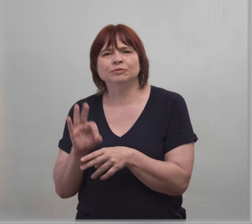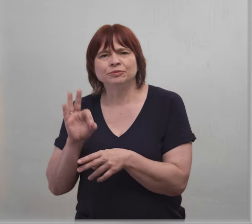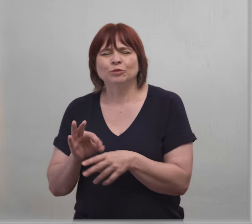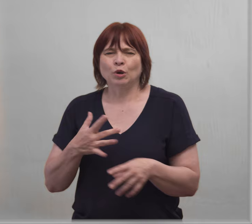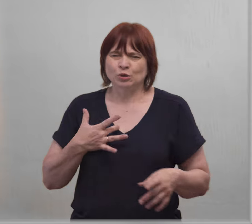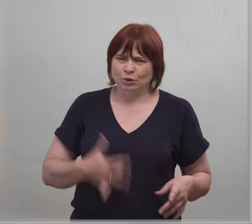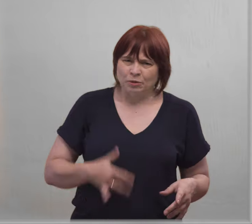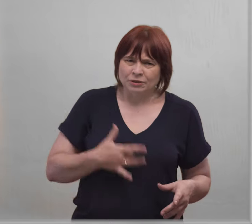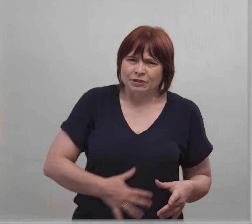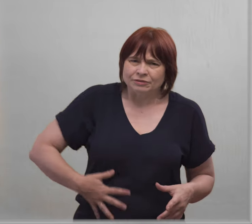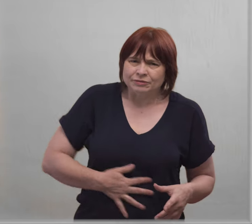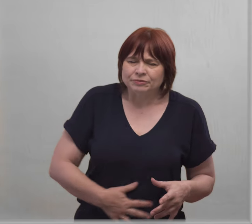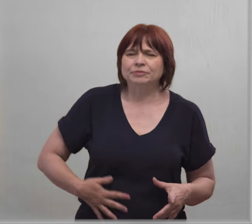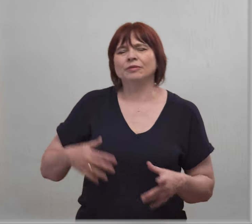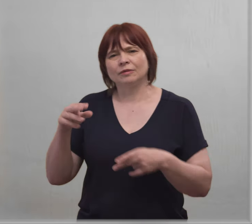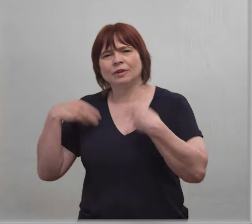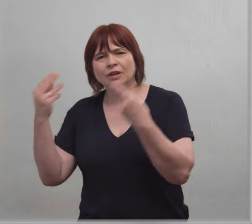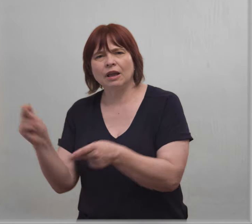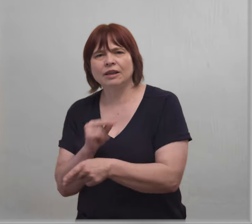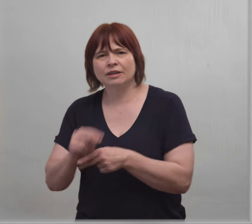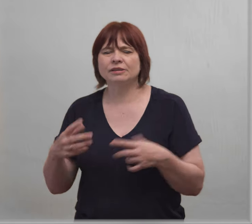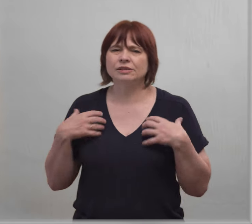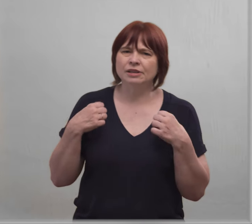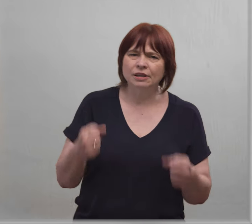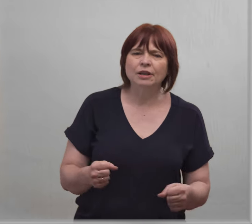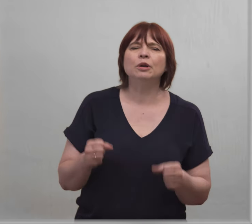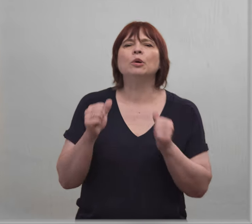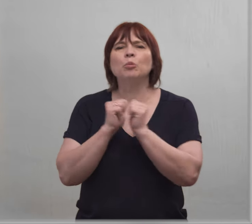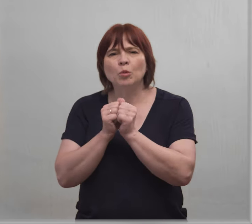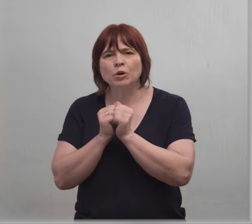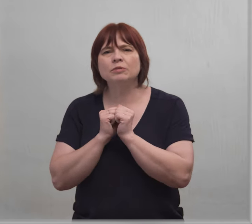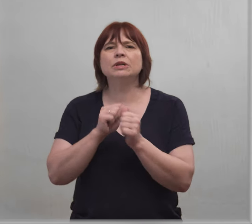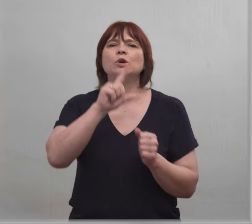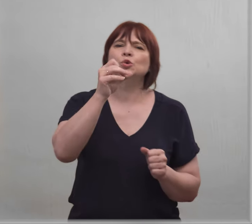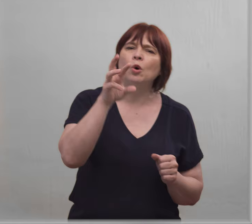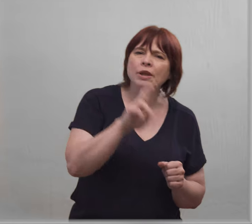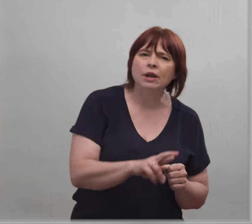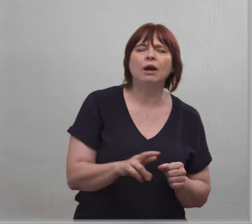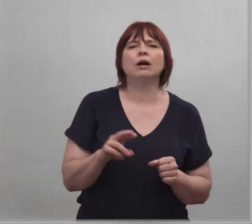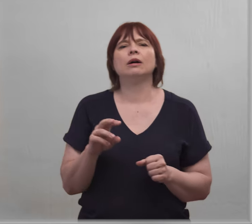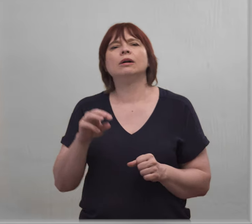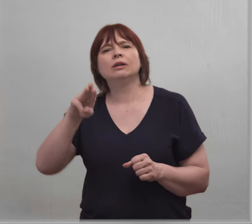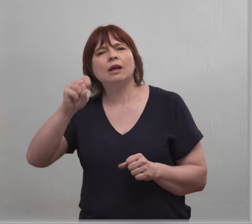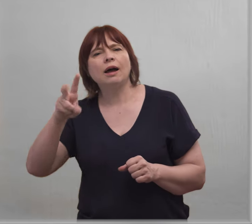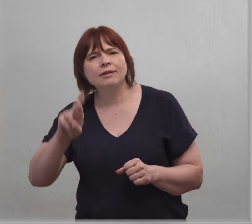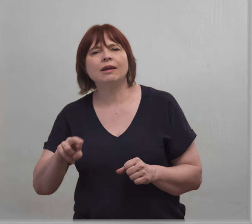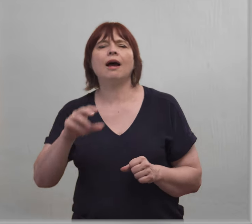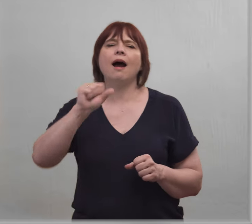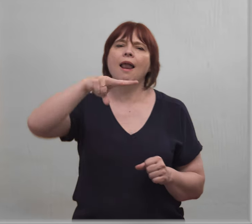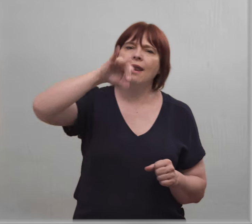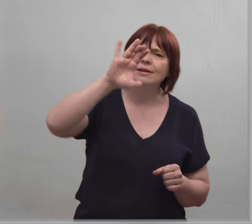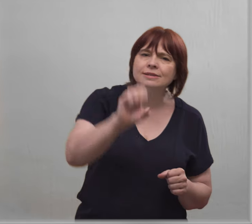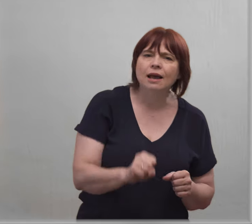кишечника и другие болезни. Мы просим Тебя и за Зою, и мы просим Тебя во имя Иисуса Христа за Татьяну, за Алису.